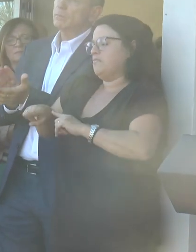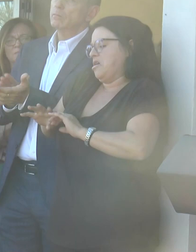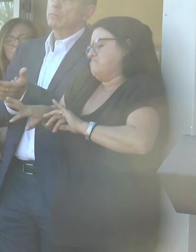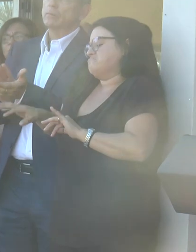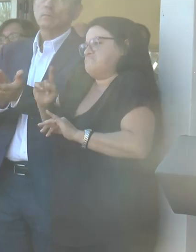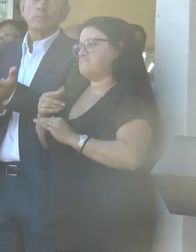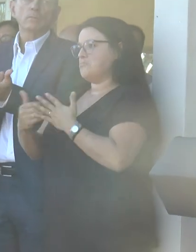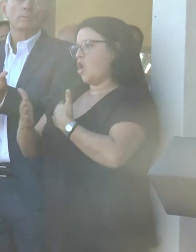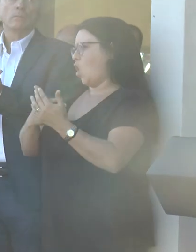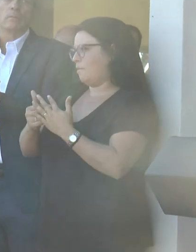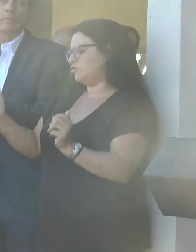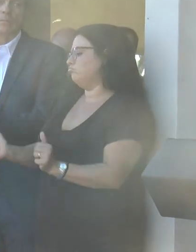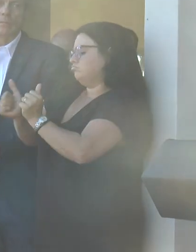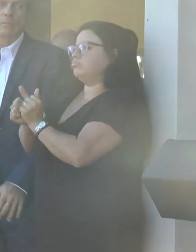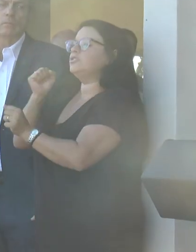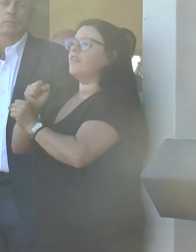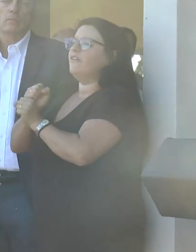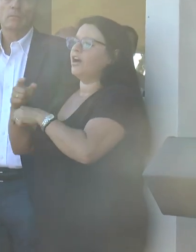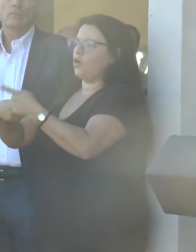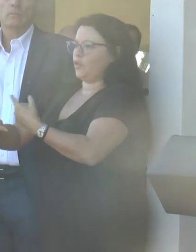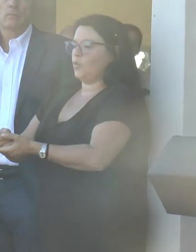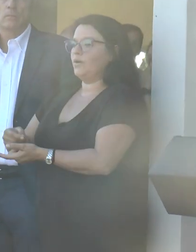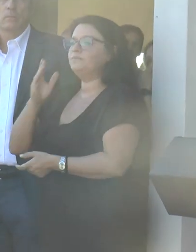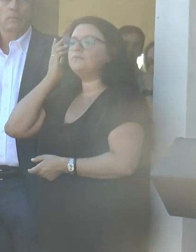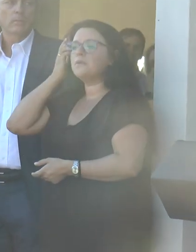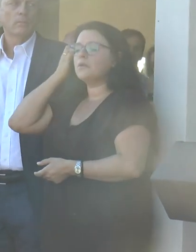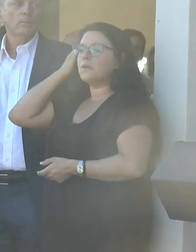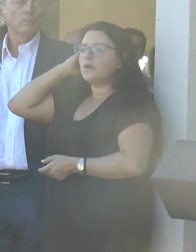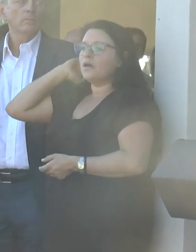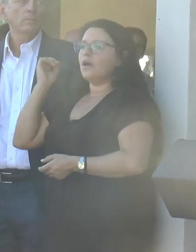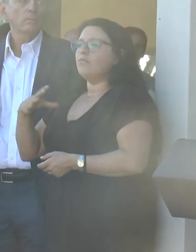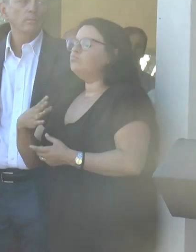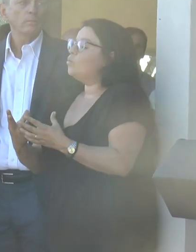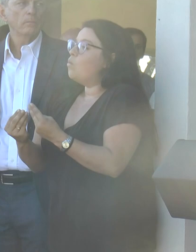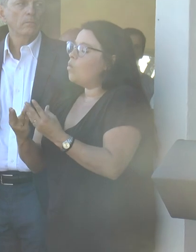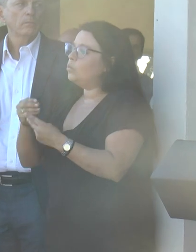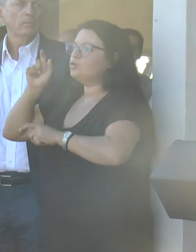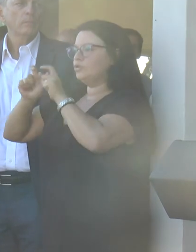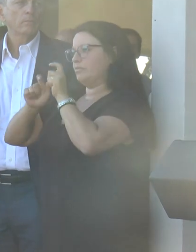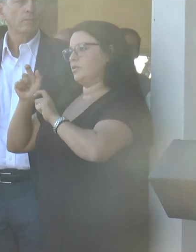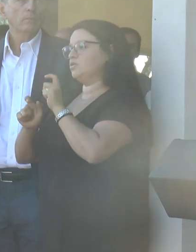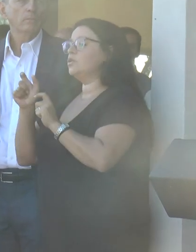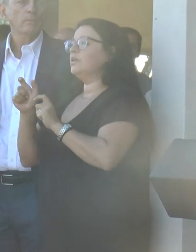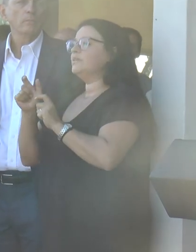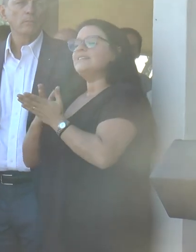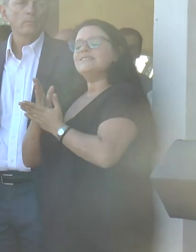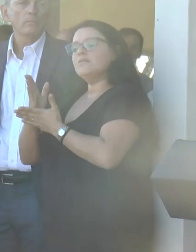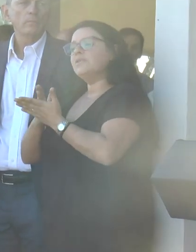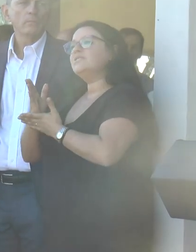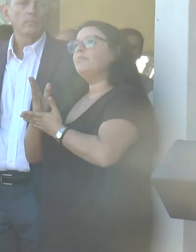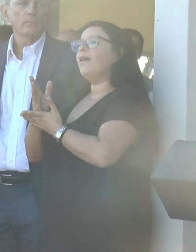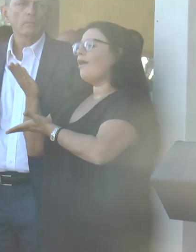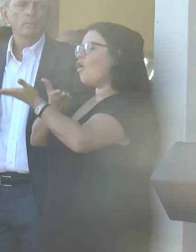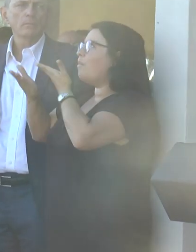justas y hay que reconocer. Y como ella, hubo tanta gente que estuvo compartiendo este